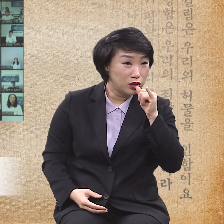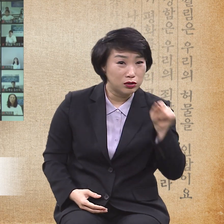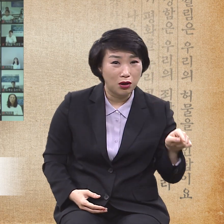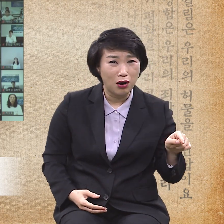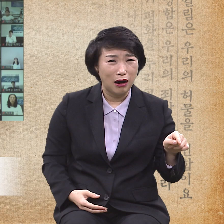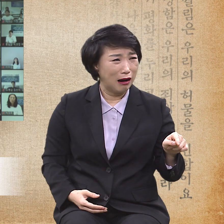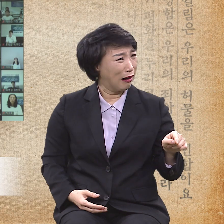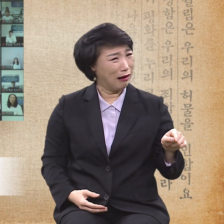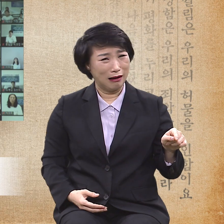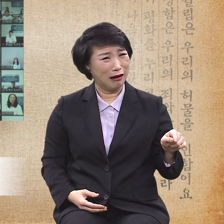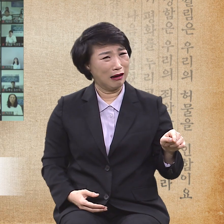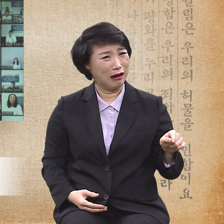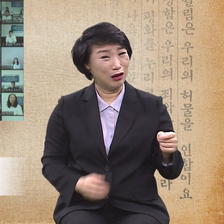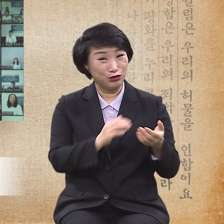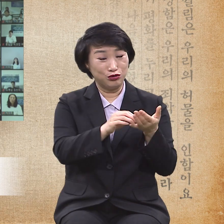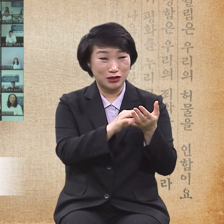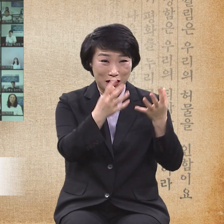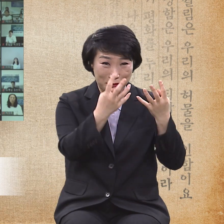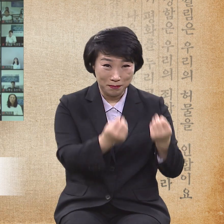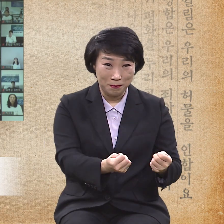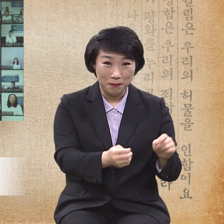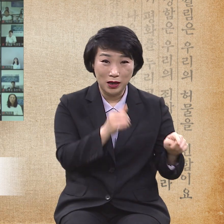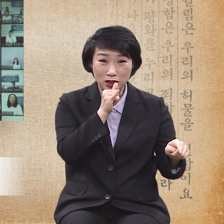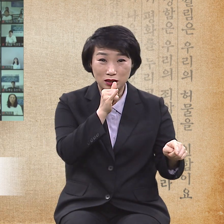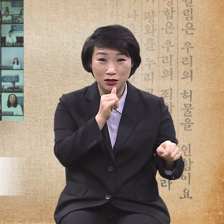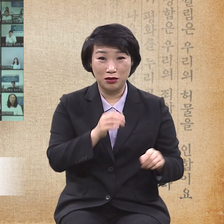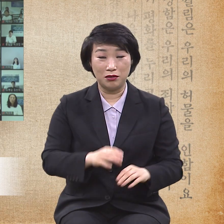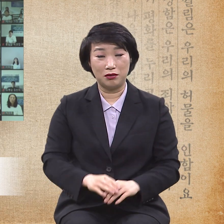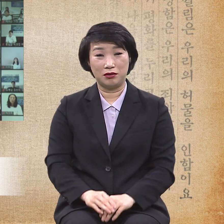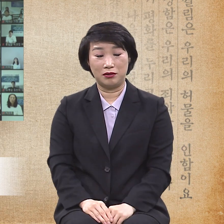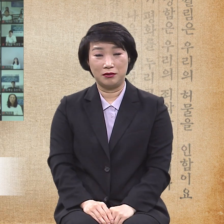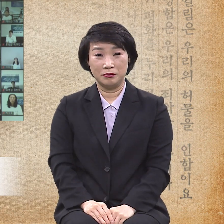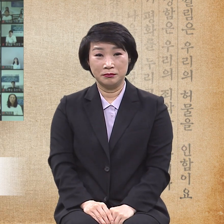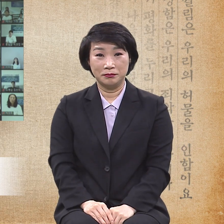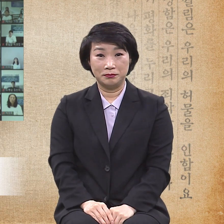사람 얼마든지 있어.